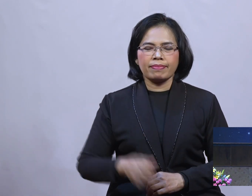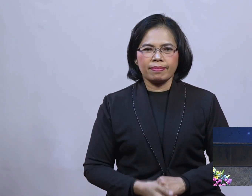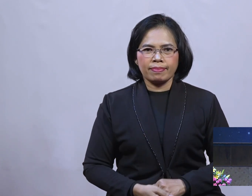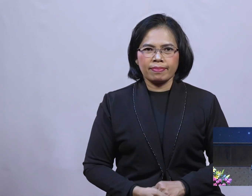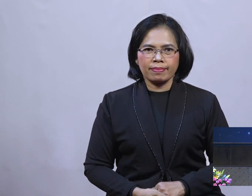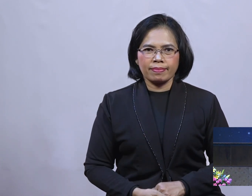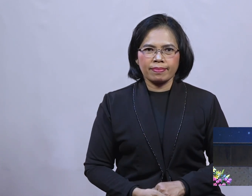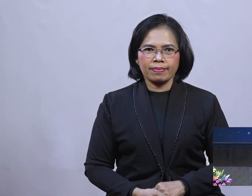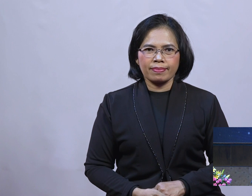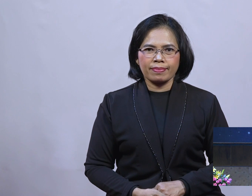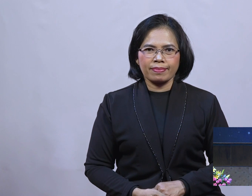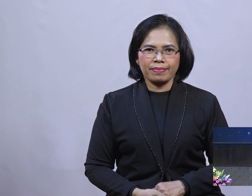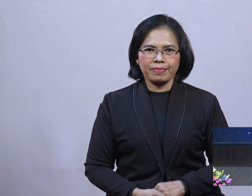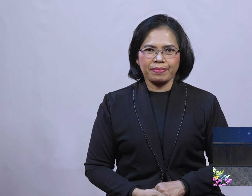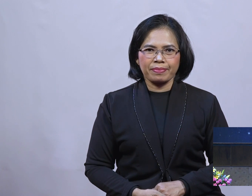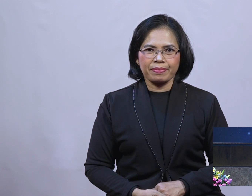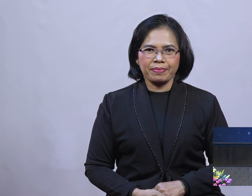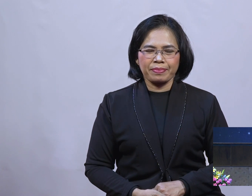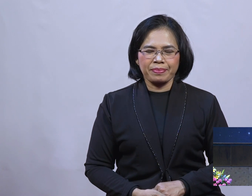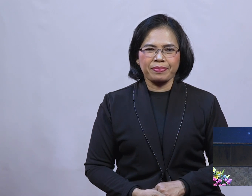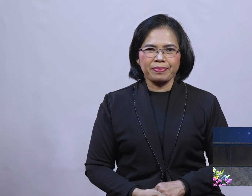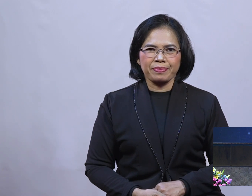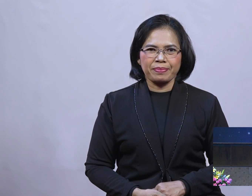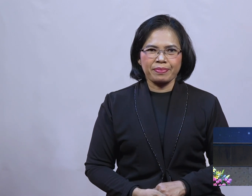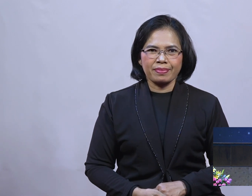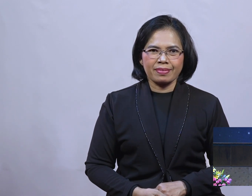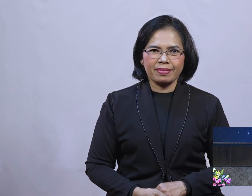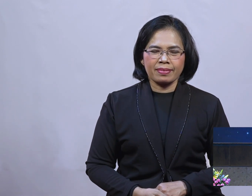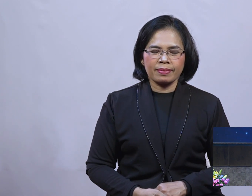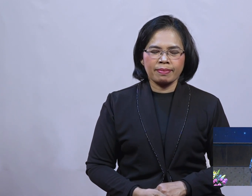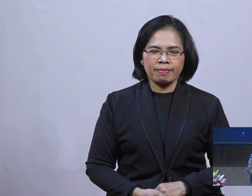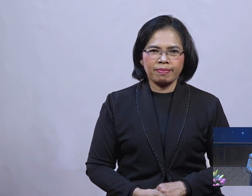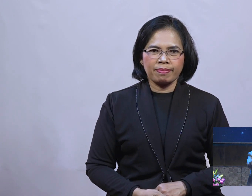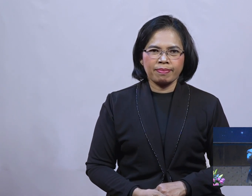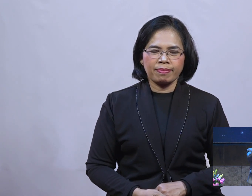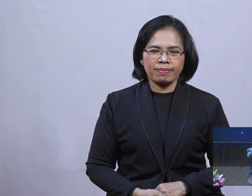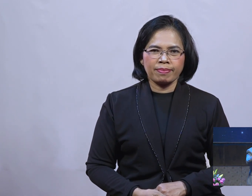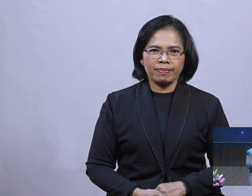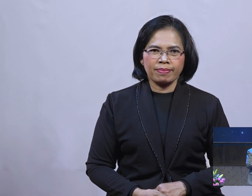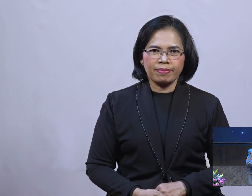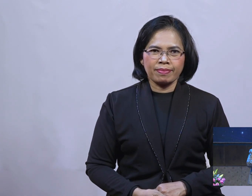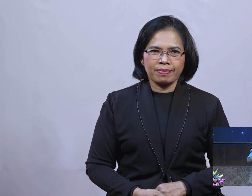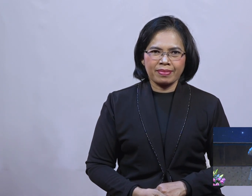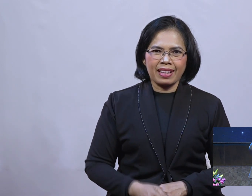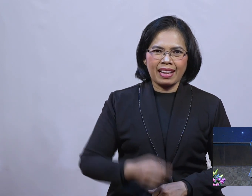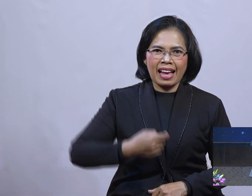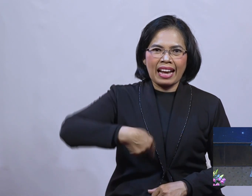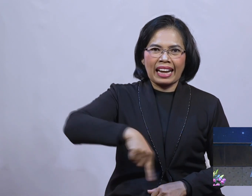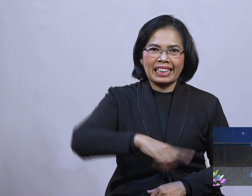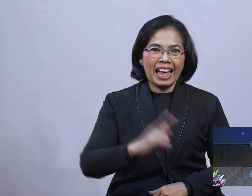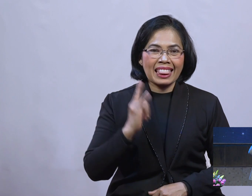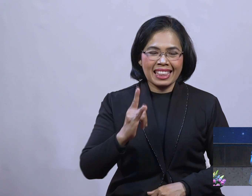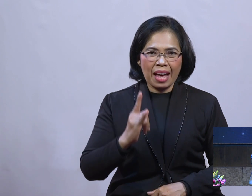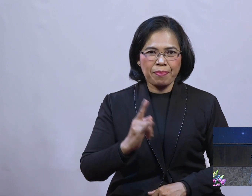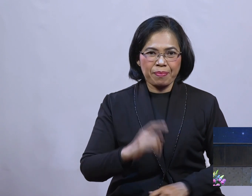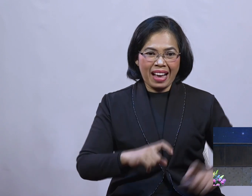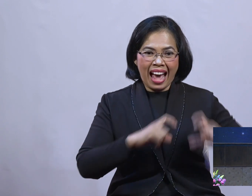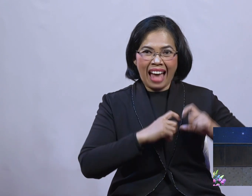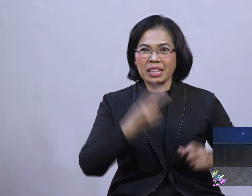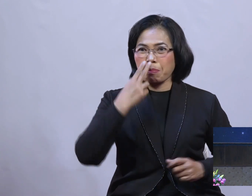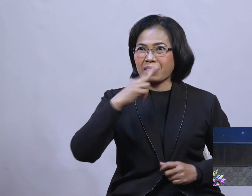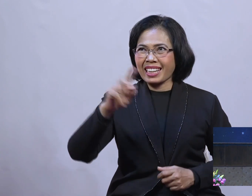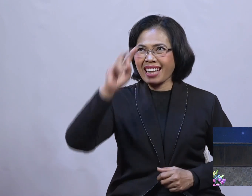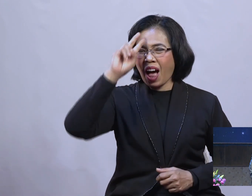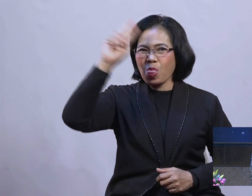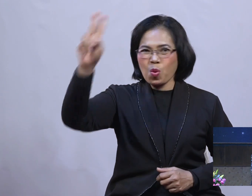oh Haleluya y jalan juga kadangkala berat tetapi tetap hati percaya Tuhan Dahsyat ramen